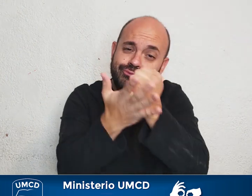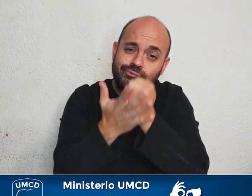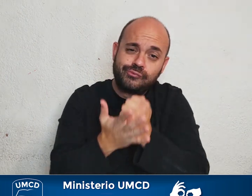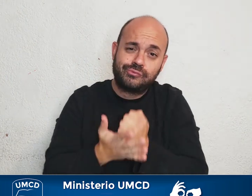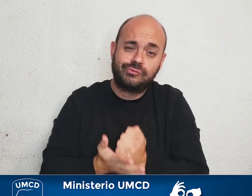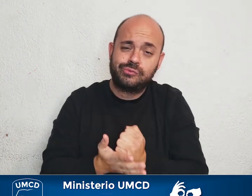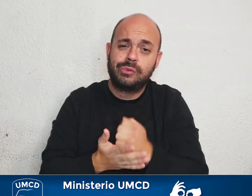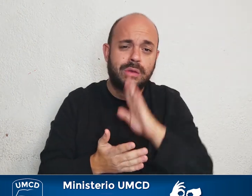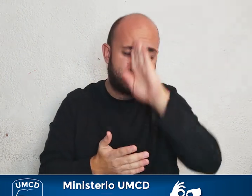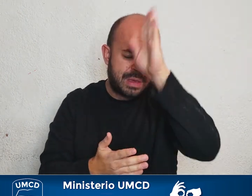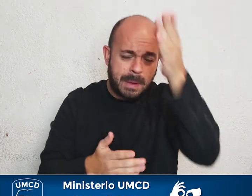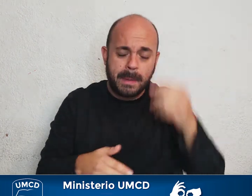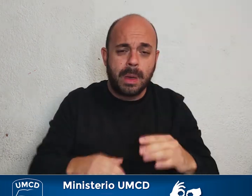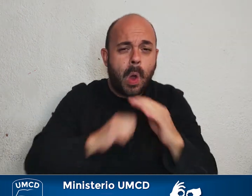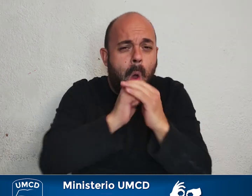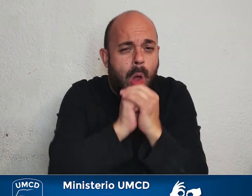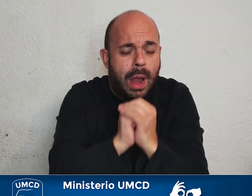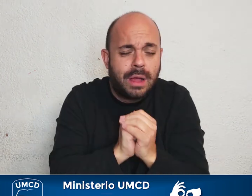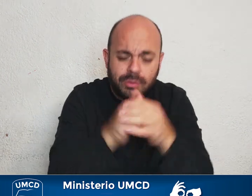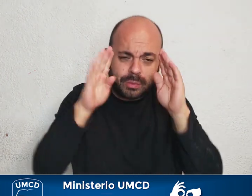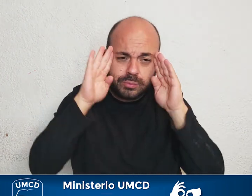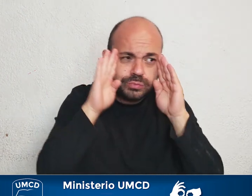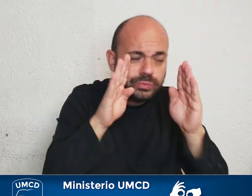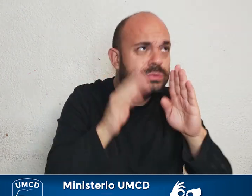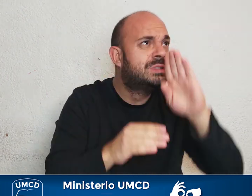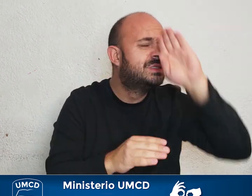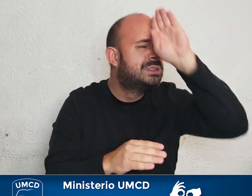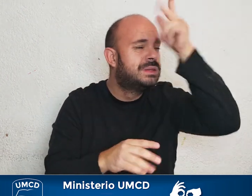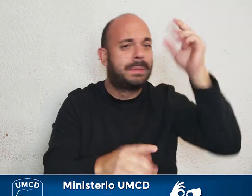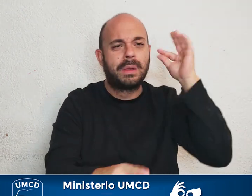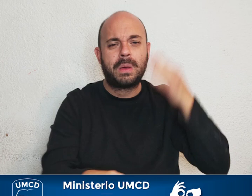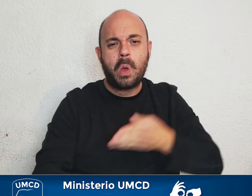mirando, velando y orando para poder